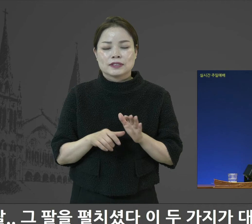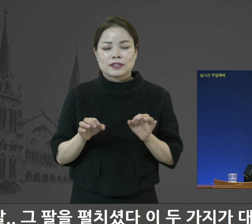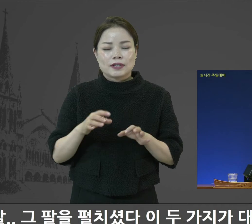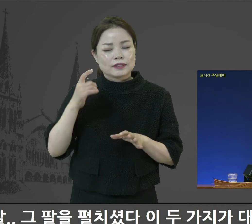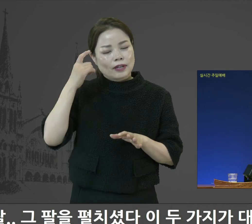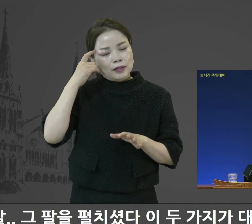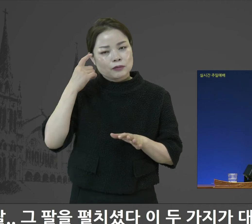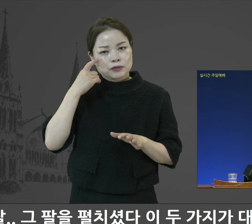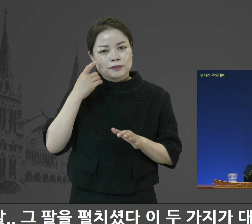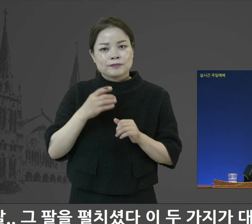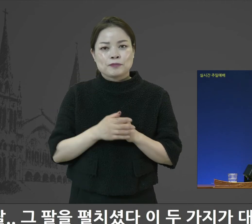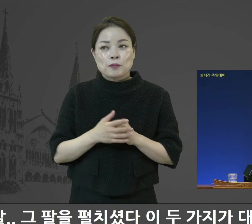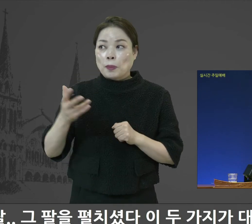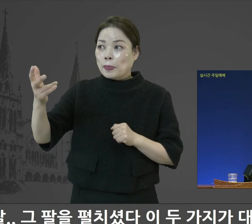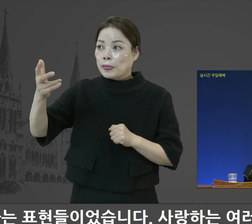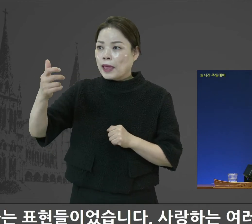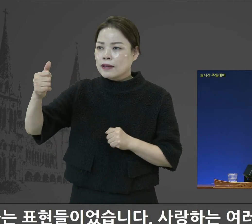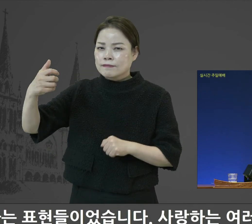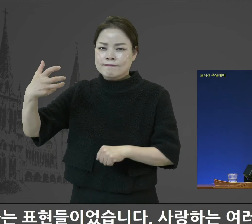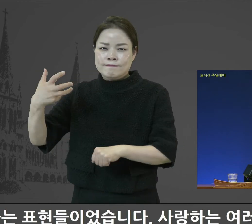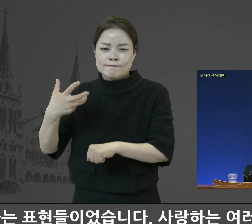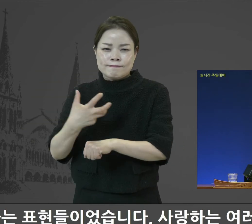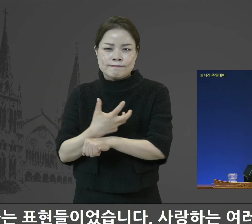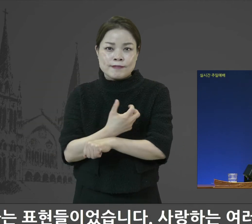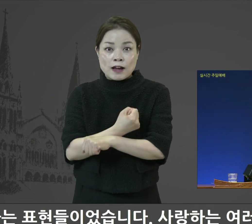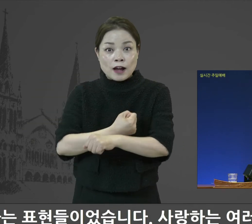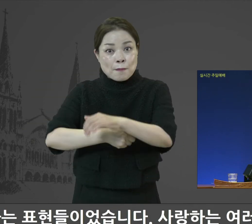보십시다. 여호와의 강한 팔이,